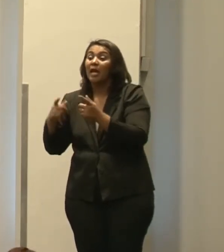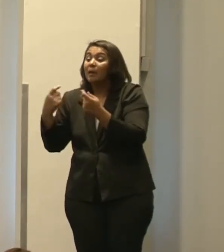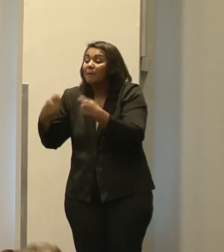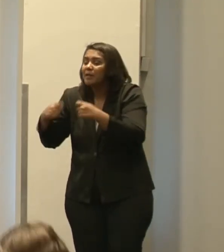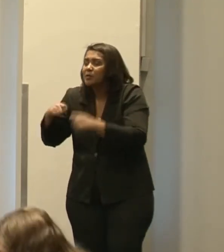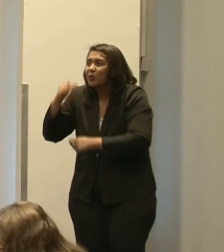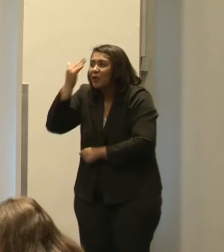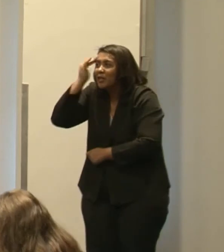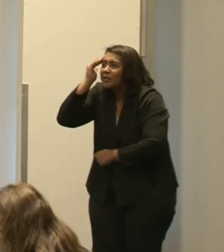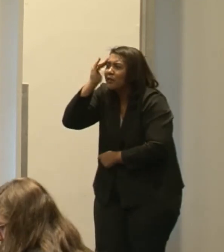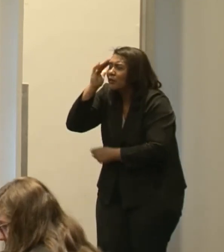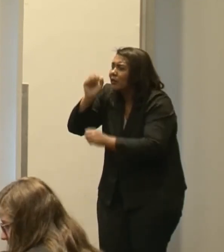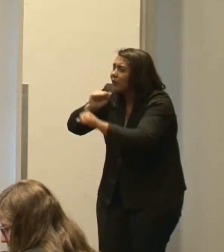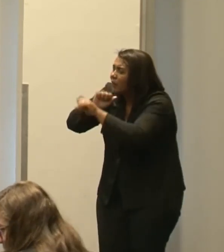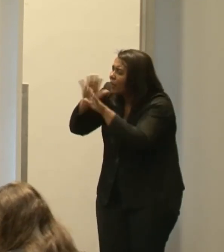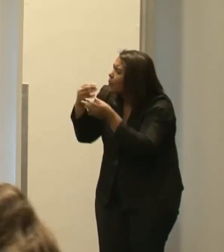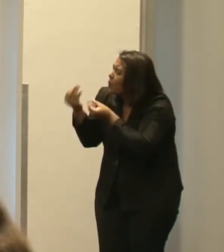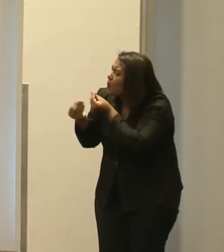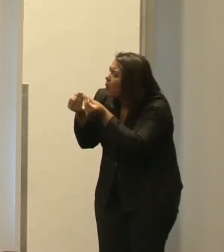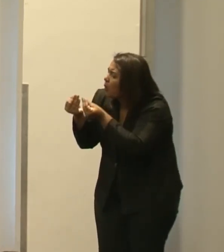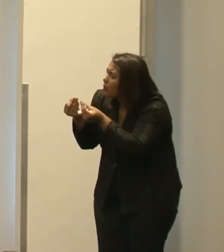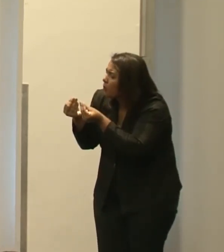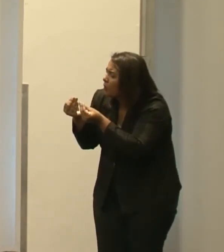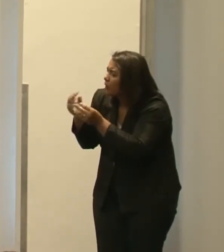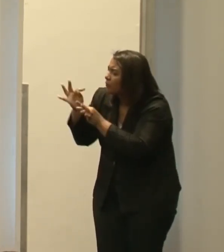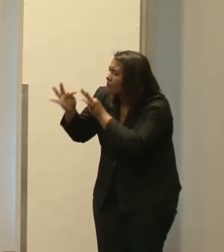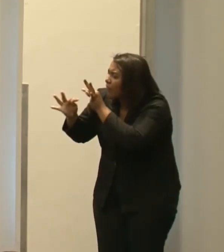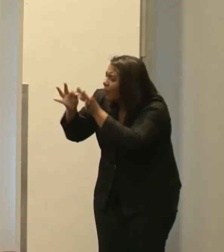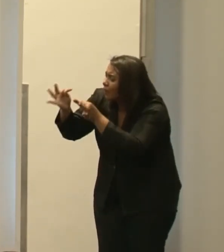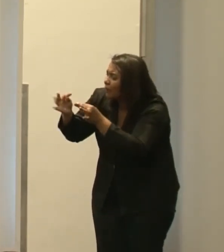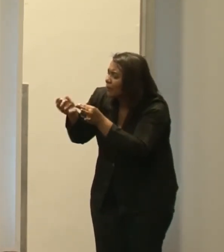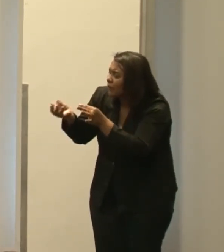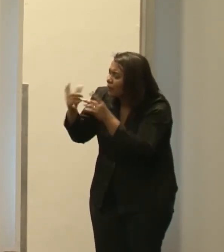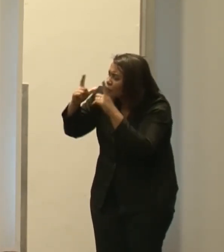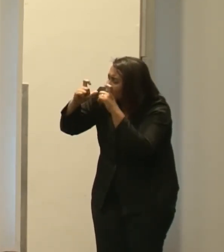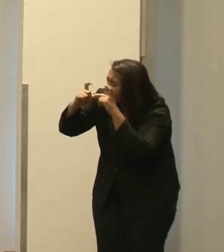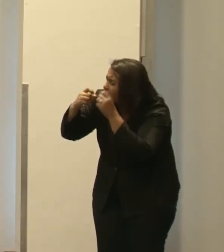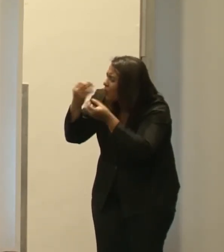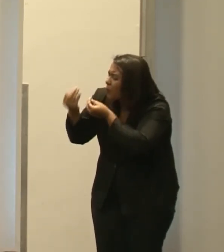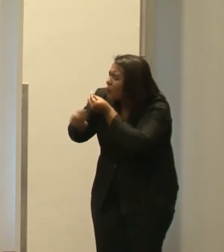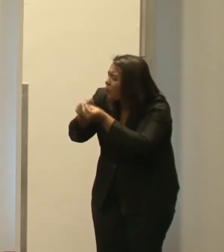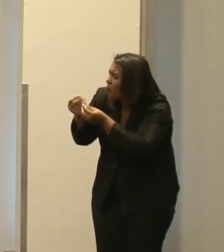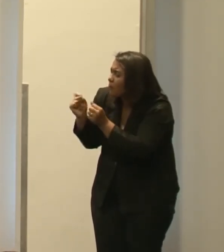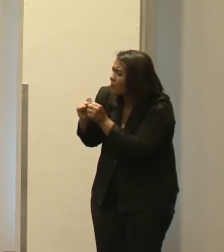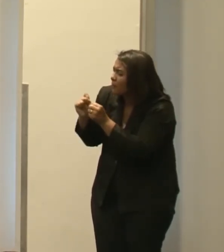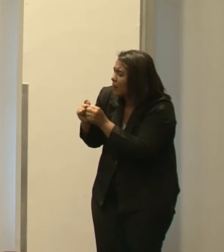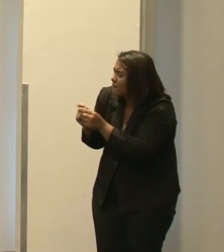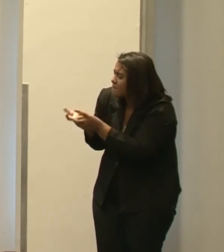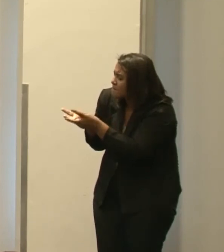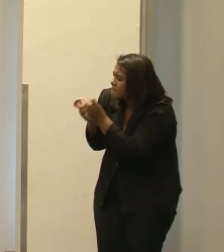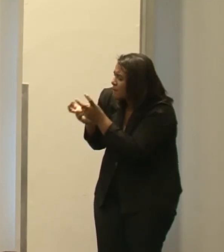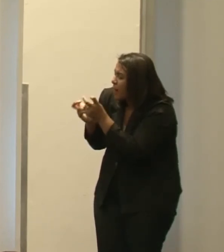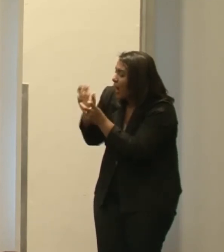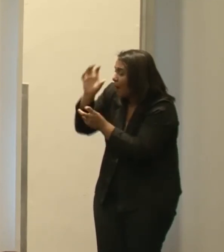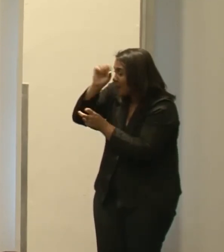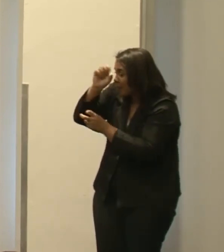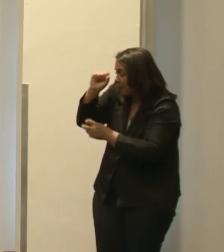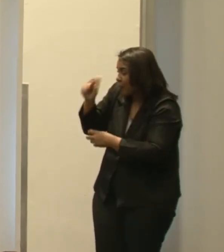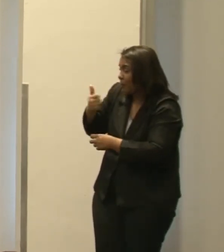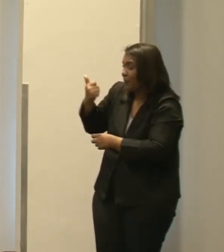compreender essas técnicas, esses conteúdos voltados para o ensino da fotografia. E aí,